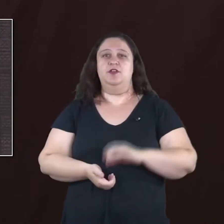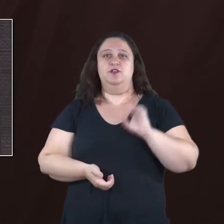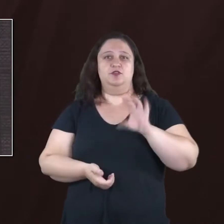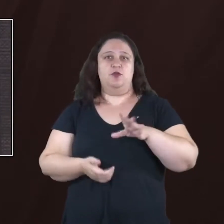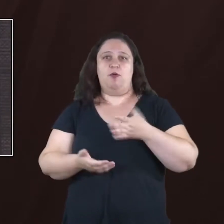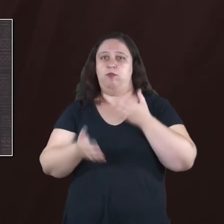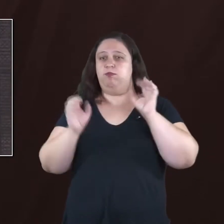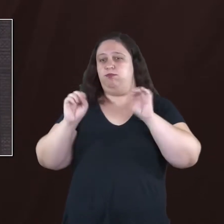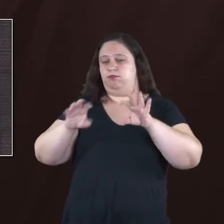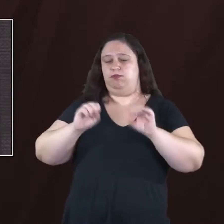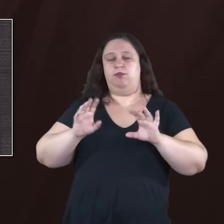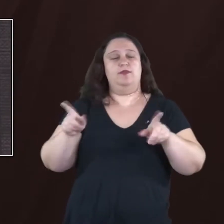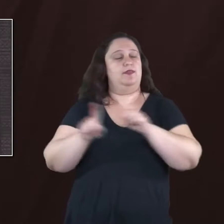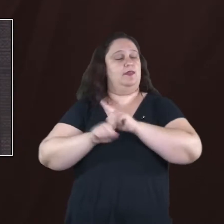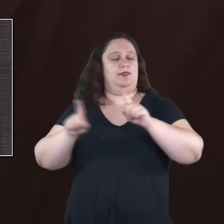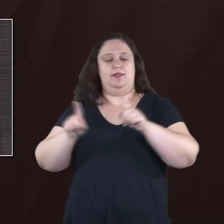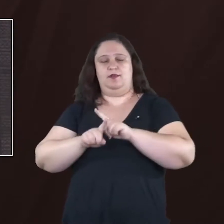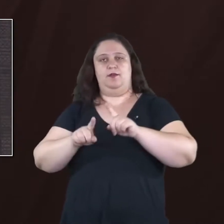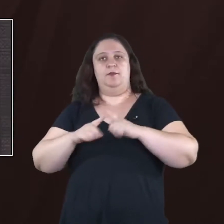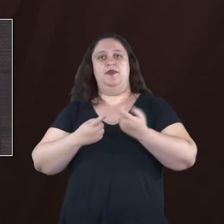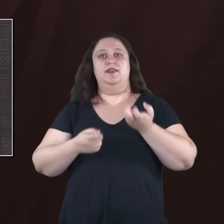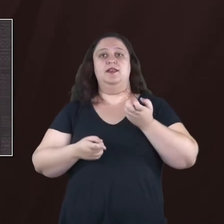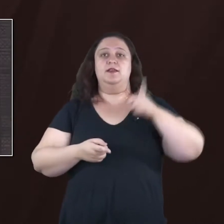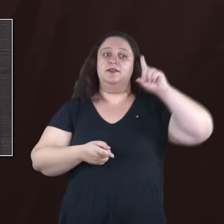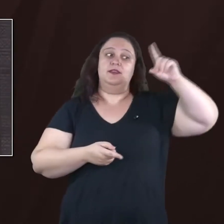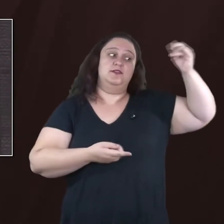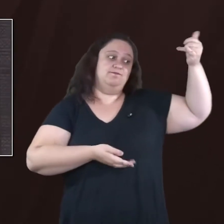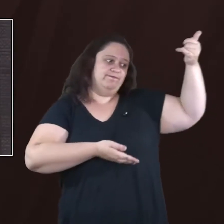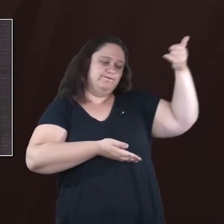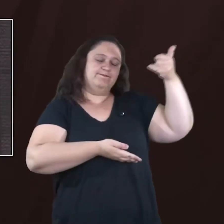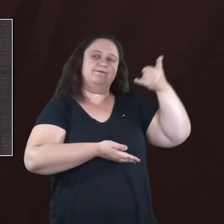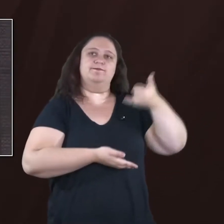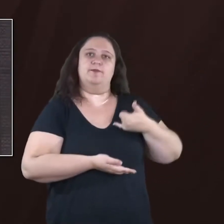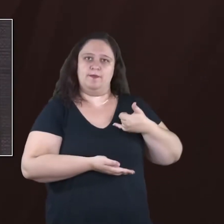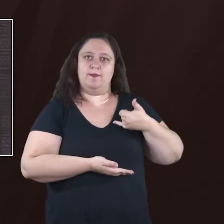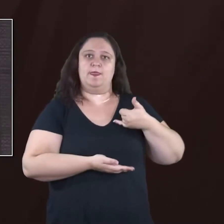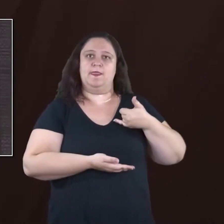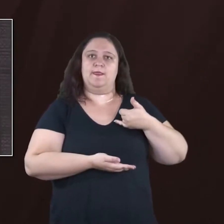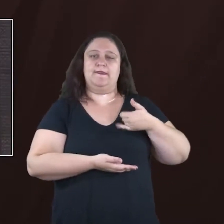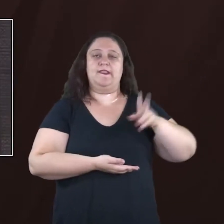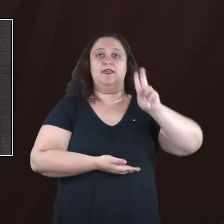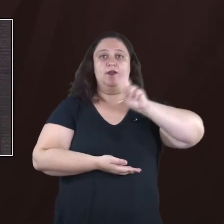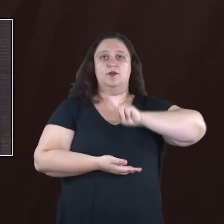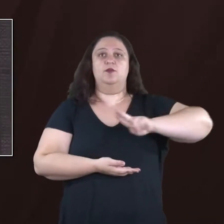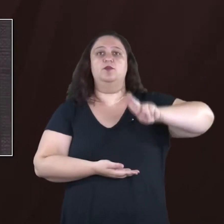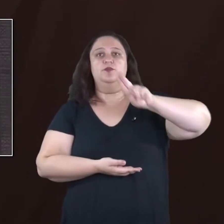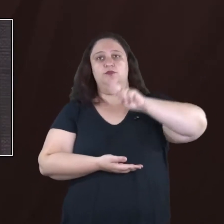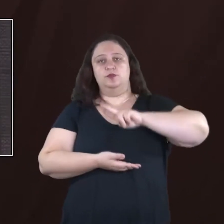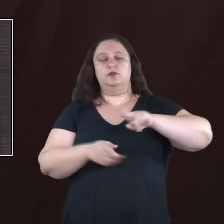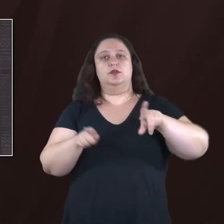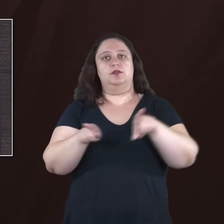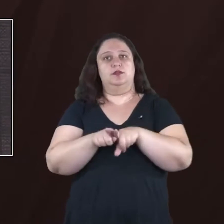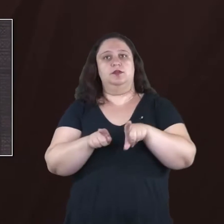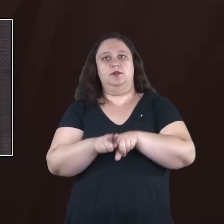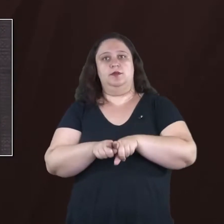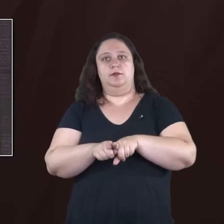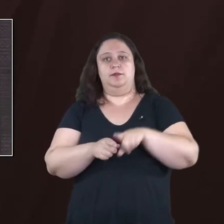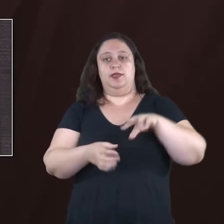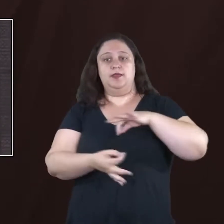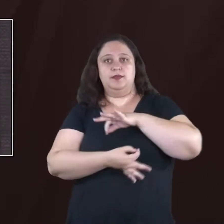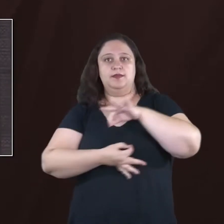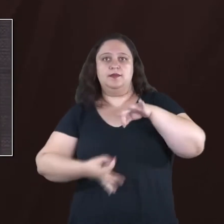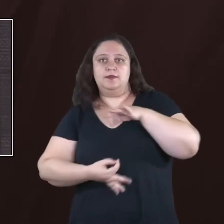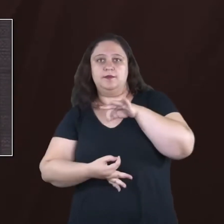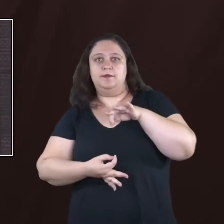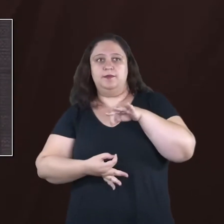com ensinamentos, mas nós queremos que Deus fale conosco e Deus nos use, através do Espírito, execute a